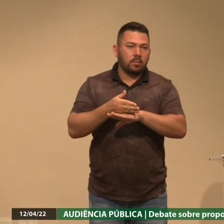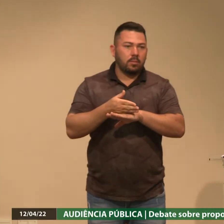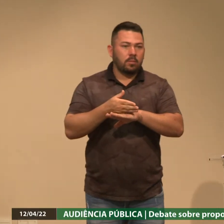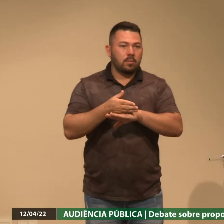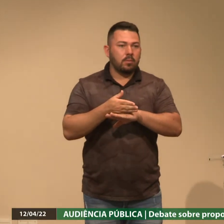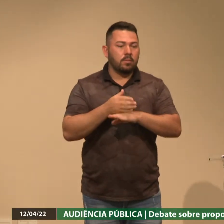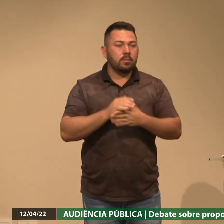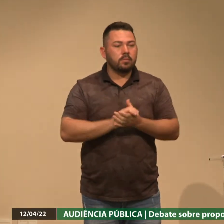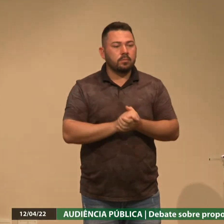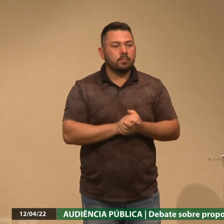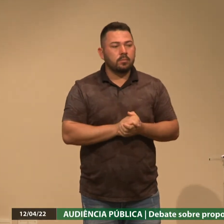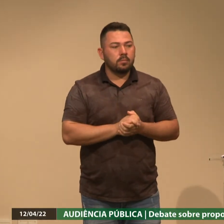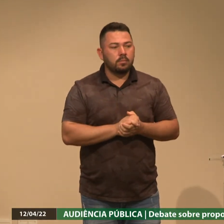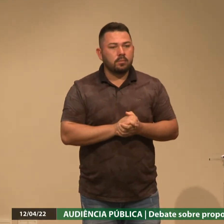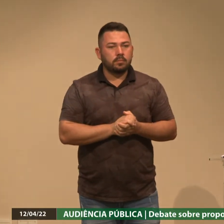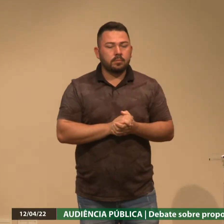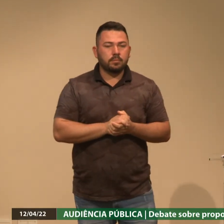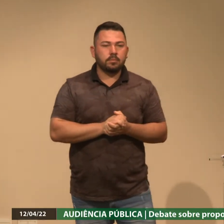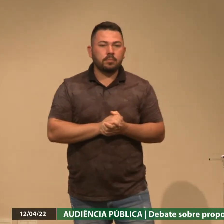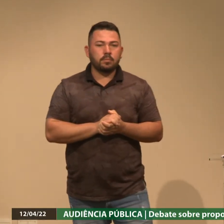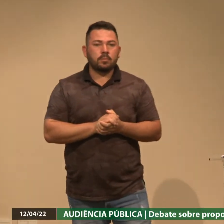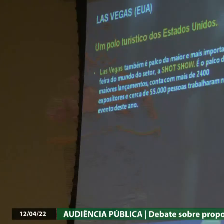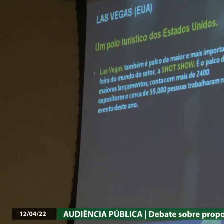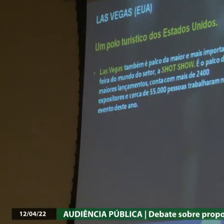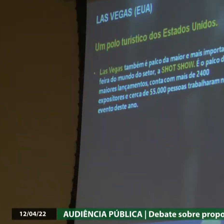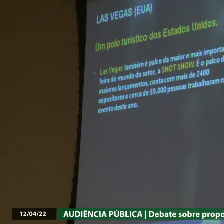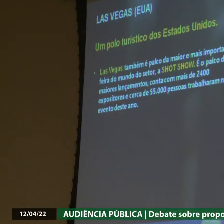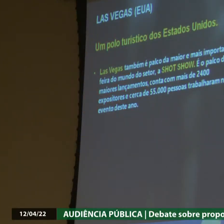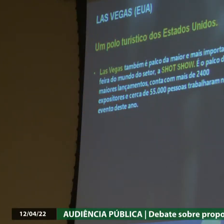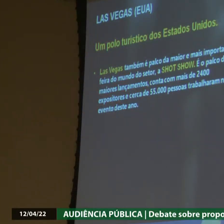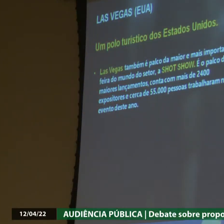desta feira Ricardo por gentileza